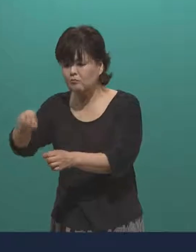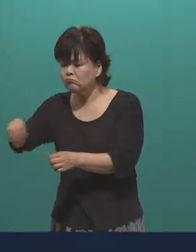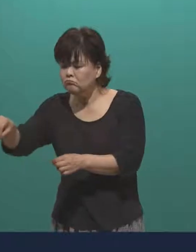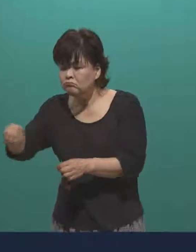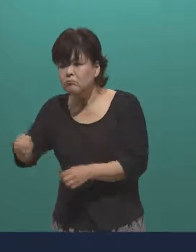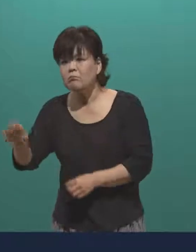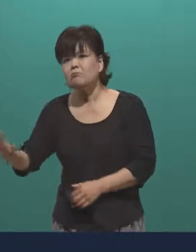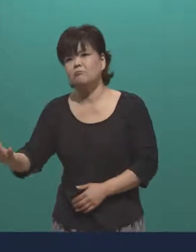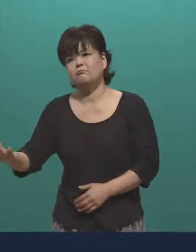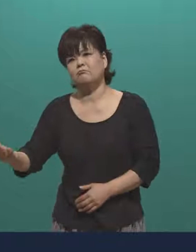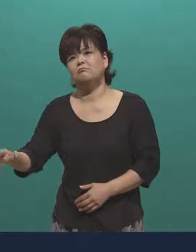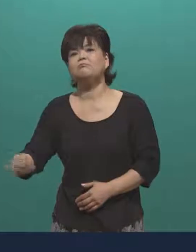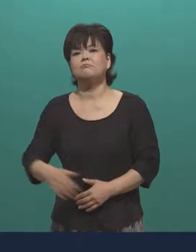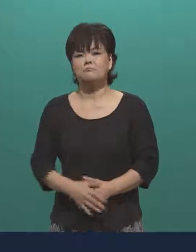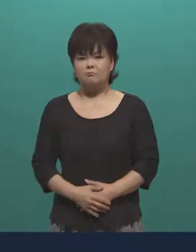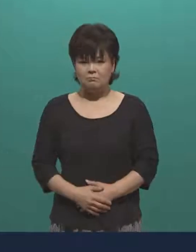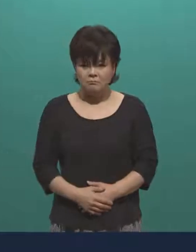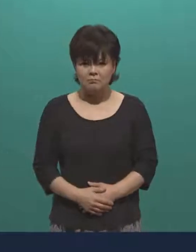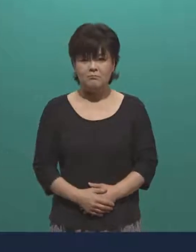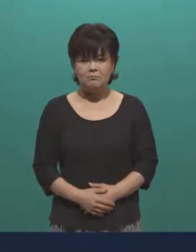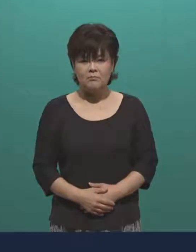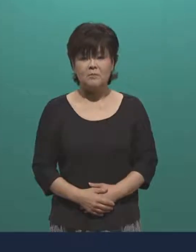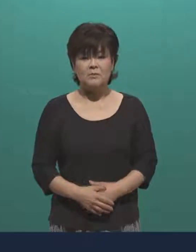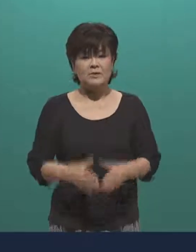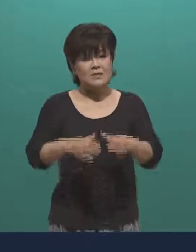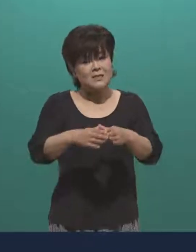に分布すると見られています。